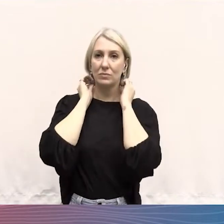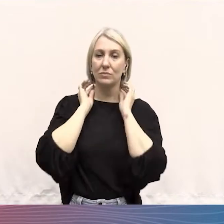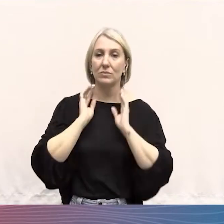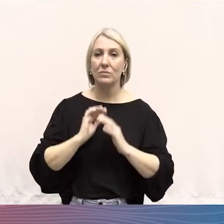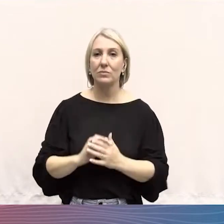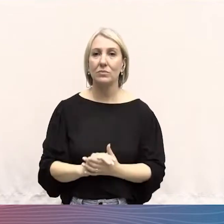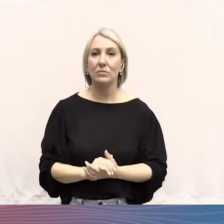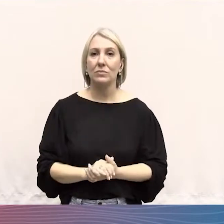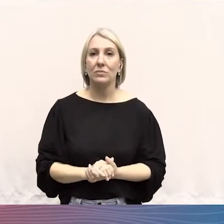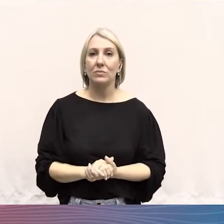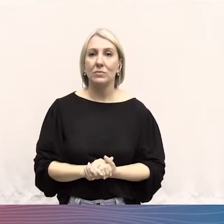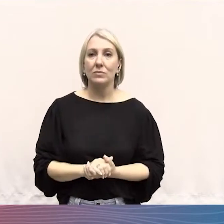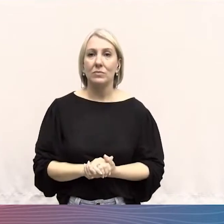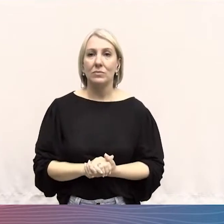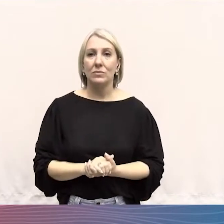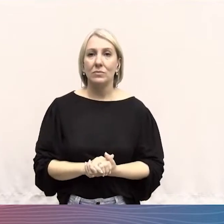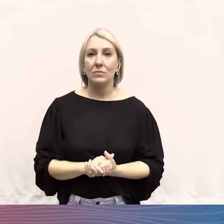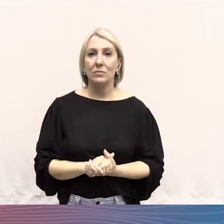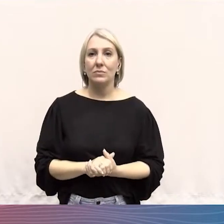Amém, Senhor Jesus.